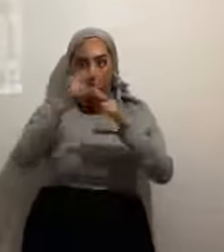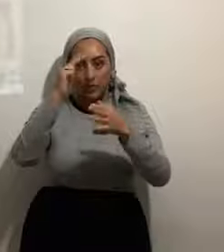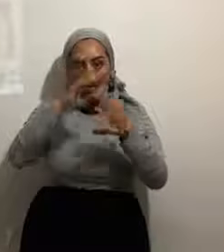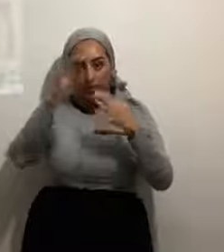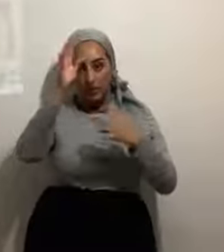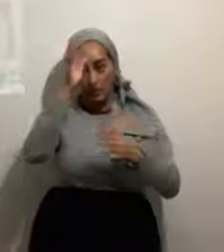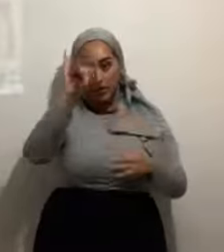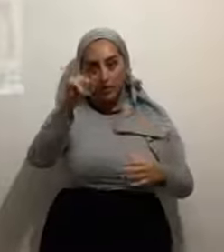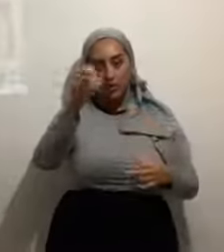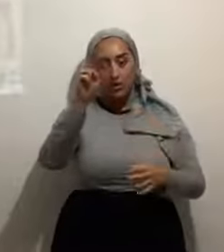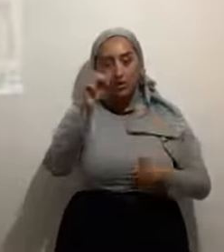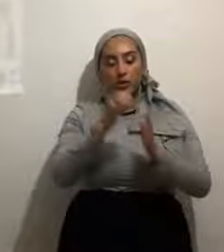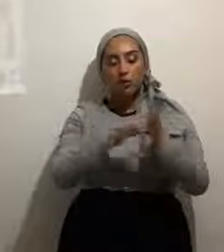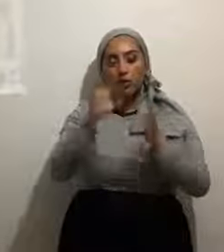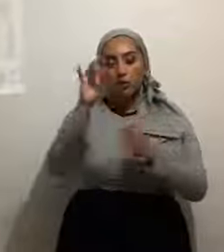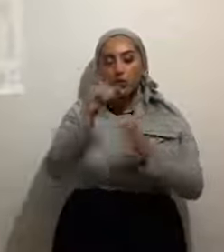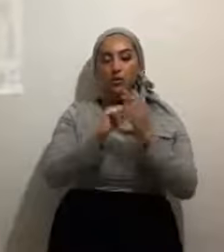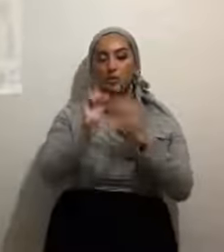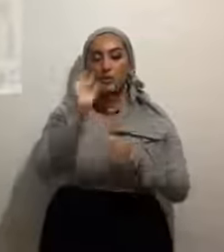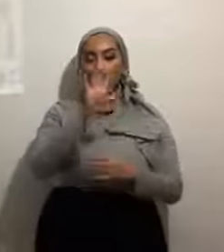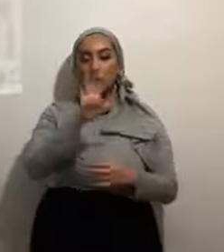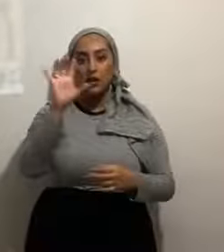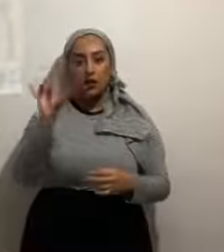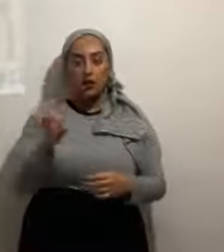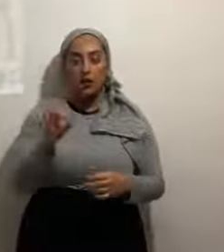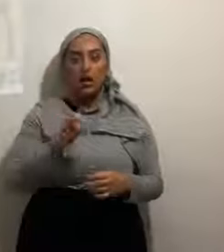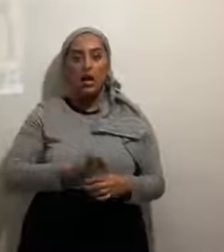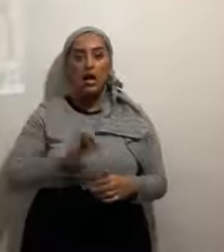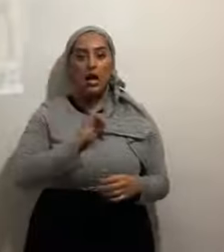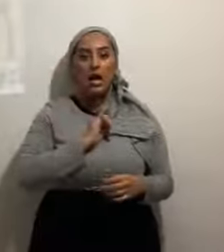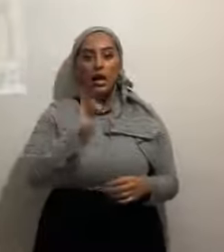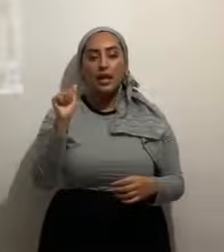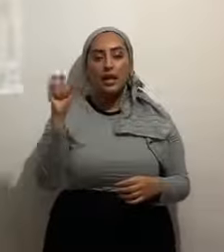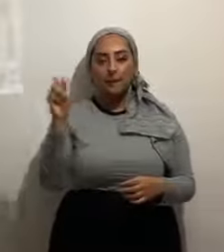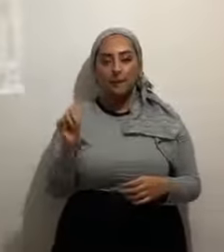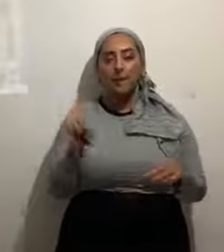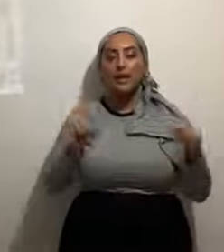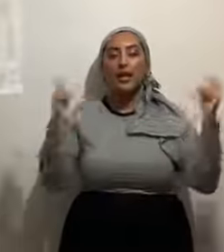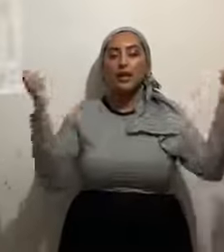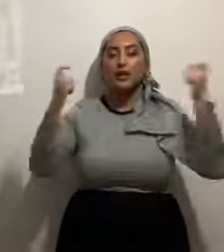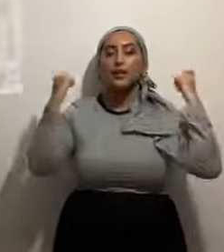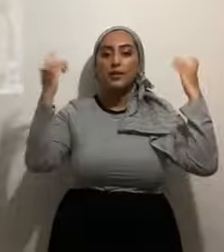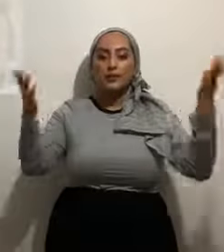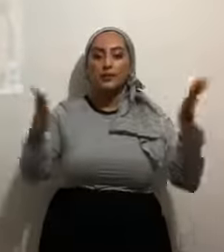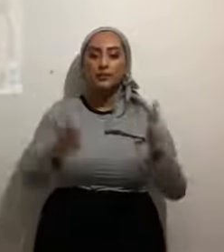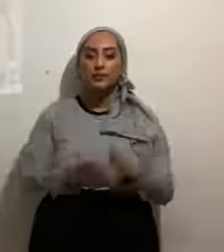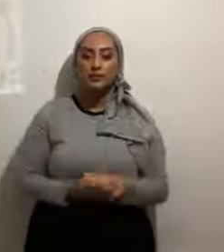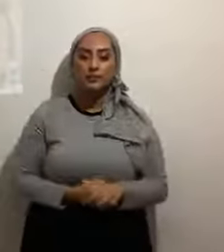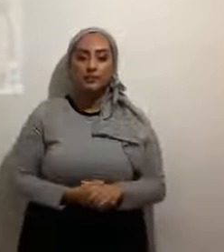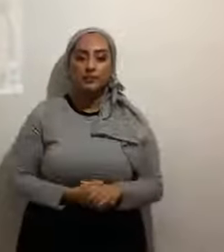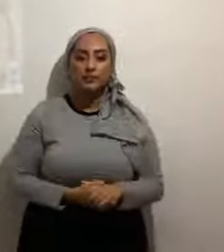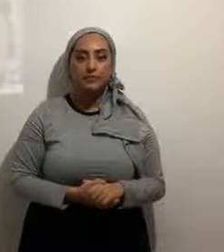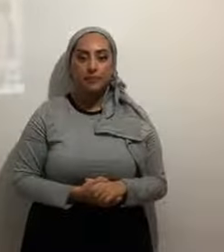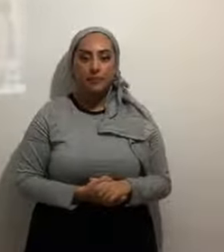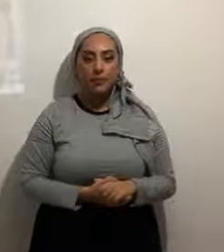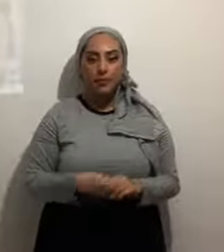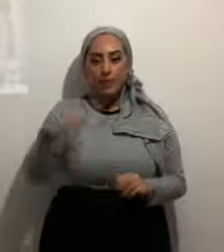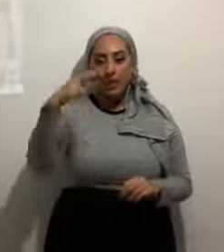Juan 8, 58. Yo soy. Aleluya. Jaya, busca un video